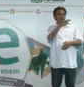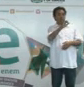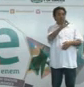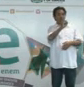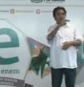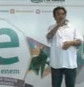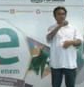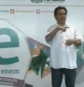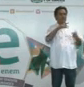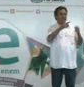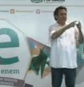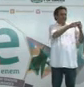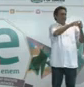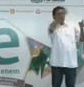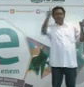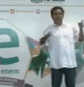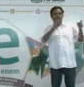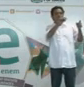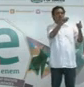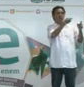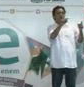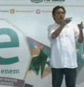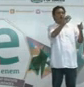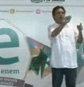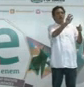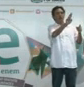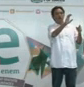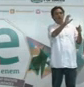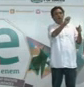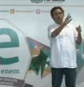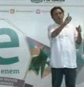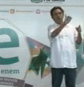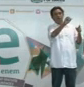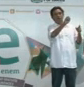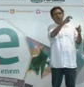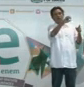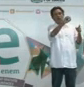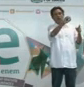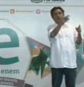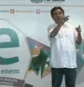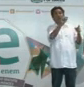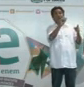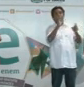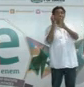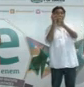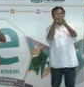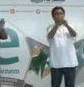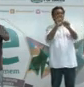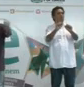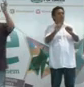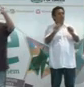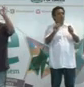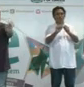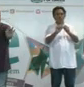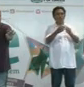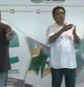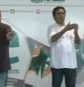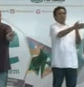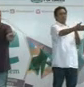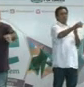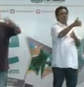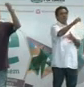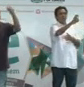dá. Ainda tem o arcadismo, professor, é bom que você se lembre. Essa revisão eu posso fazer, começa